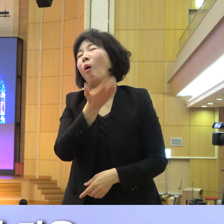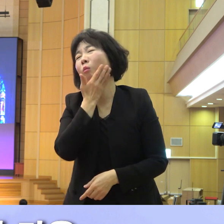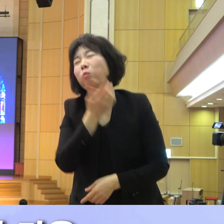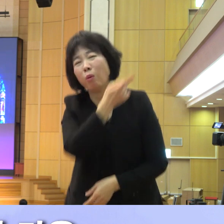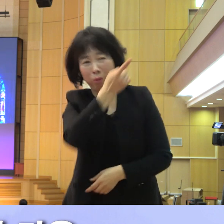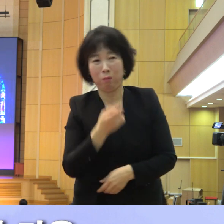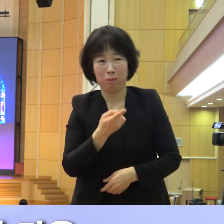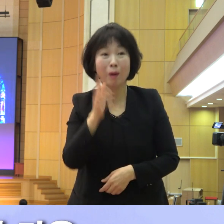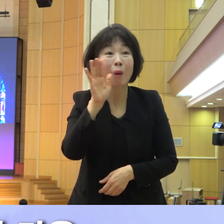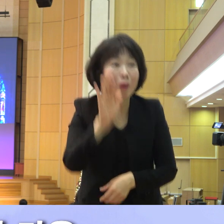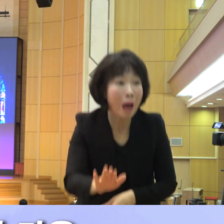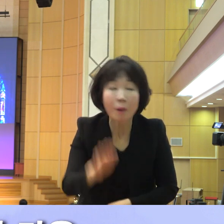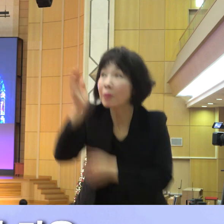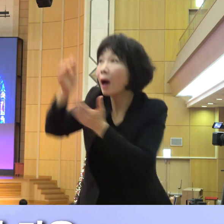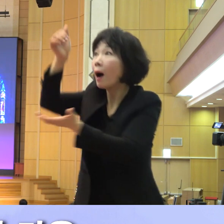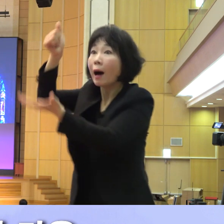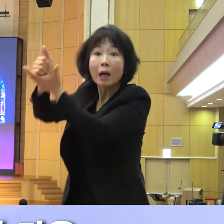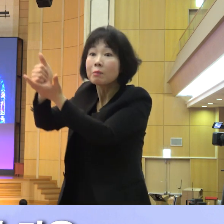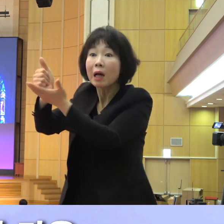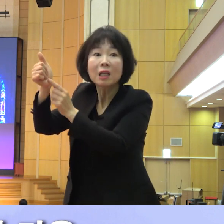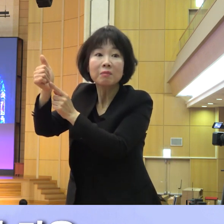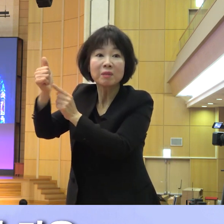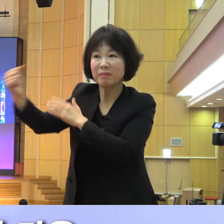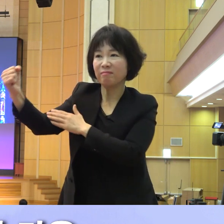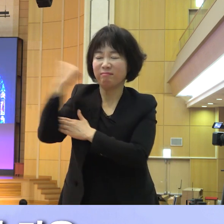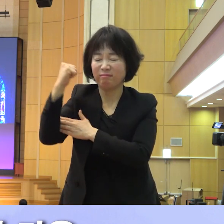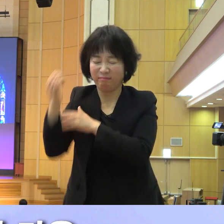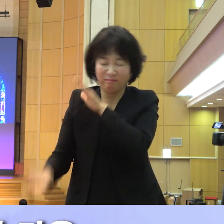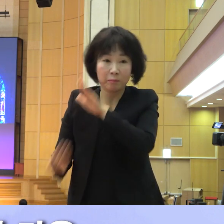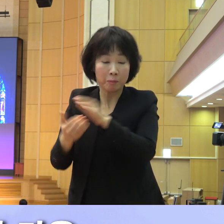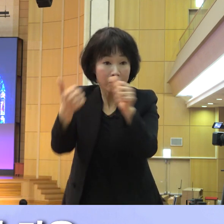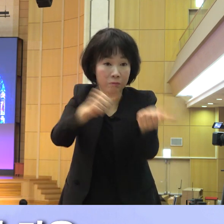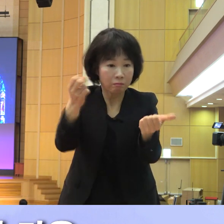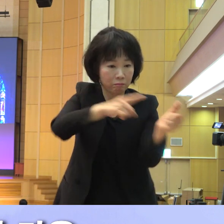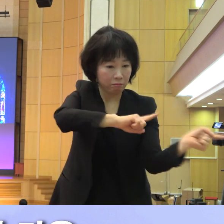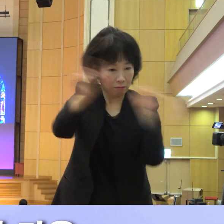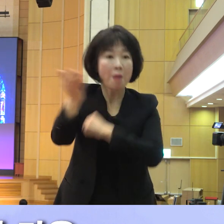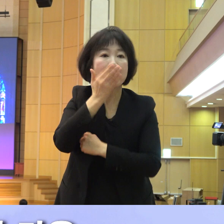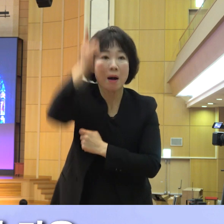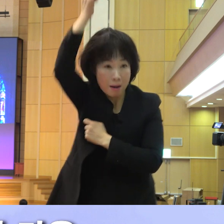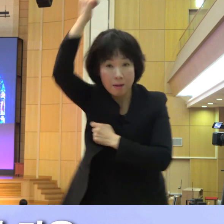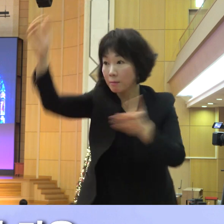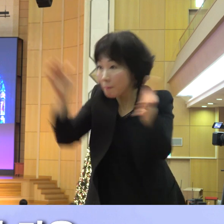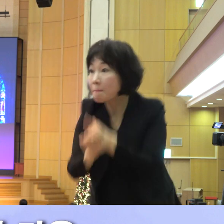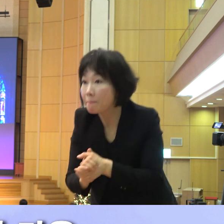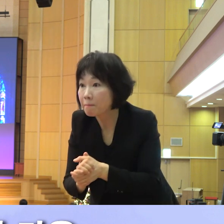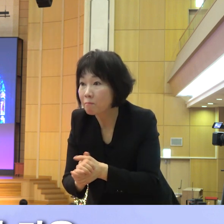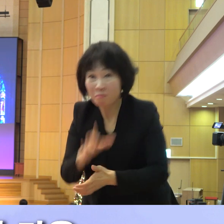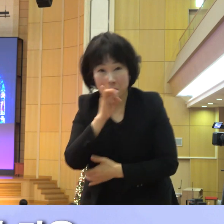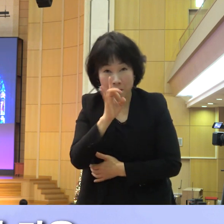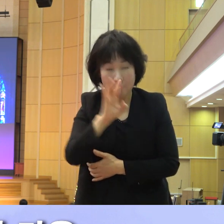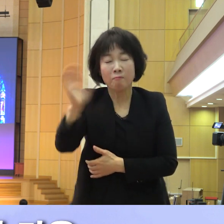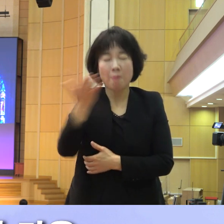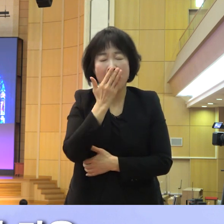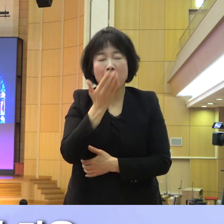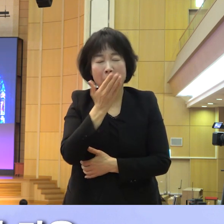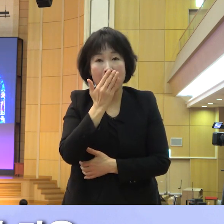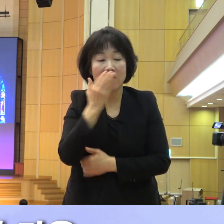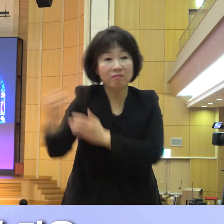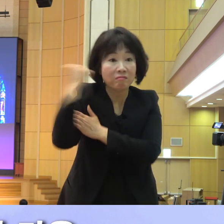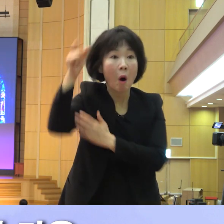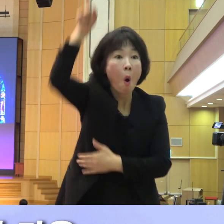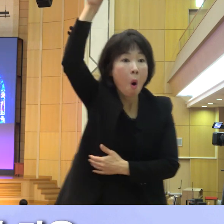우리 하나님은 죽은 자도 살리시는 하나님이신 것입니다. 안 되는 것도 되게 하시는 하나님 것입니다.